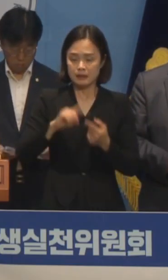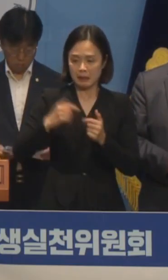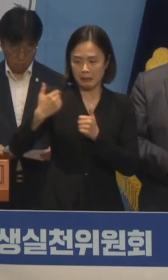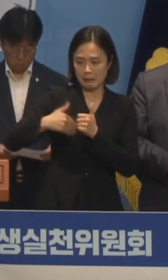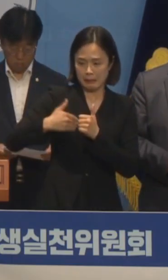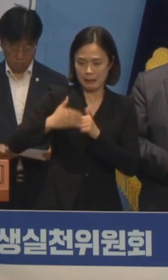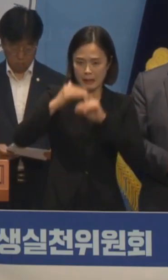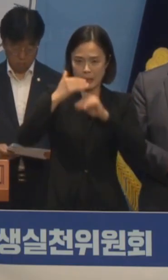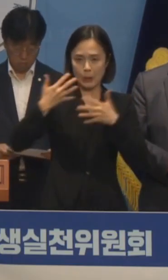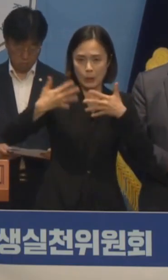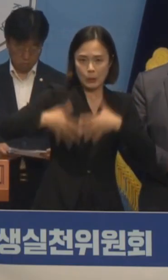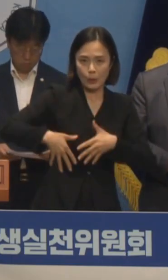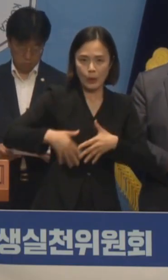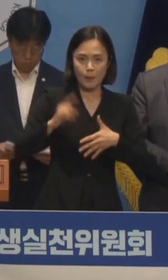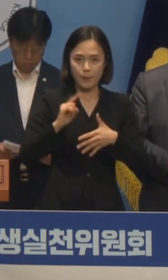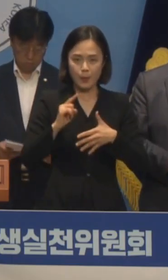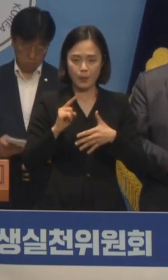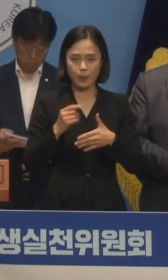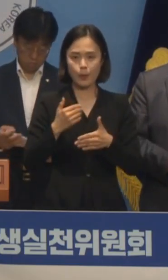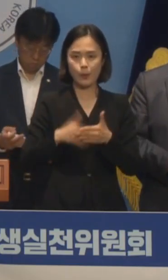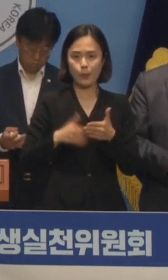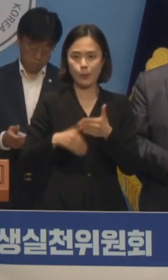완화하였다.